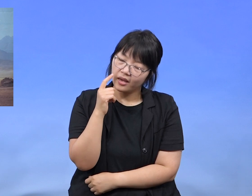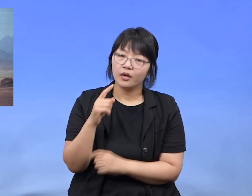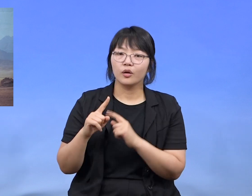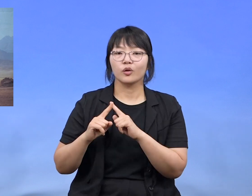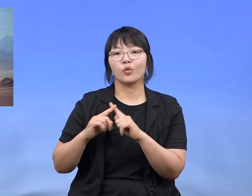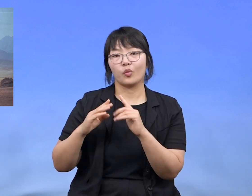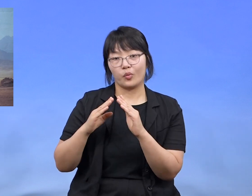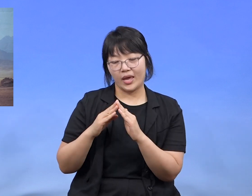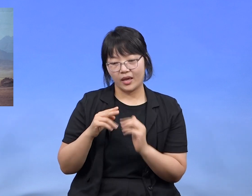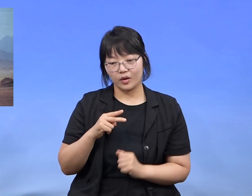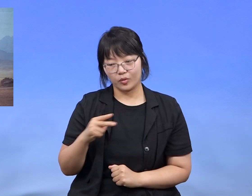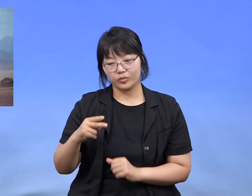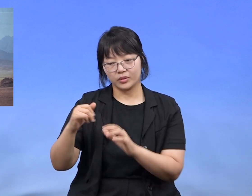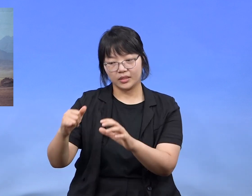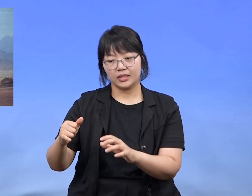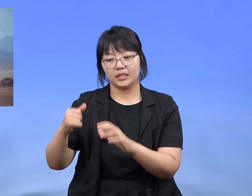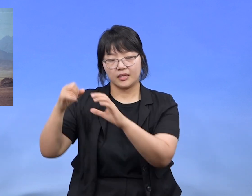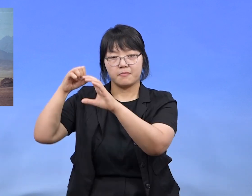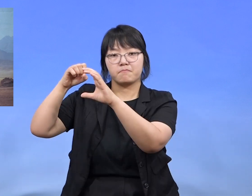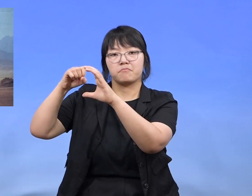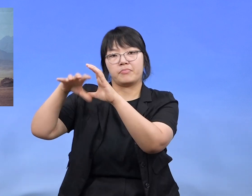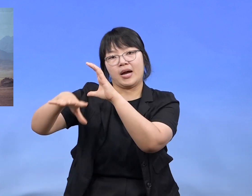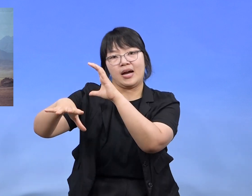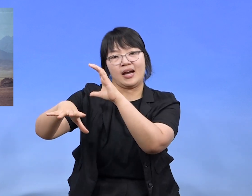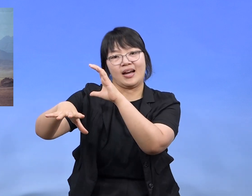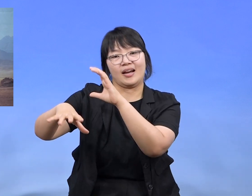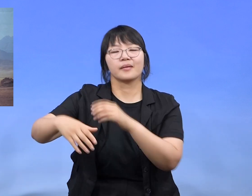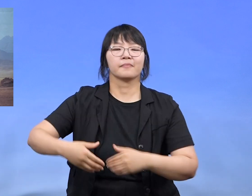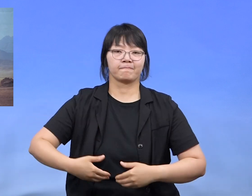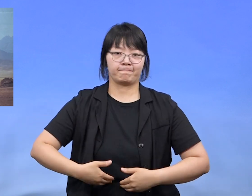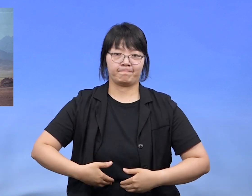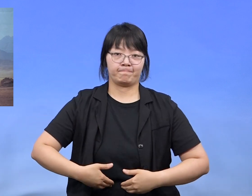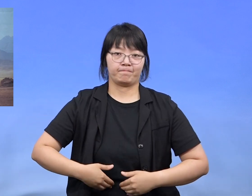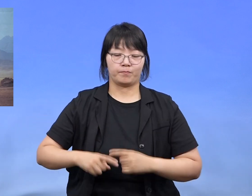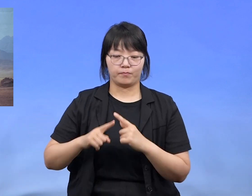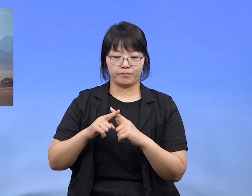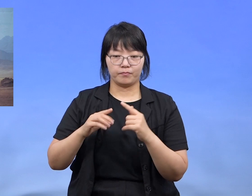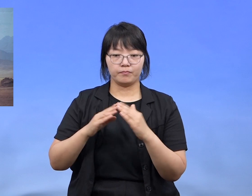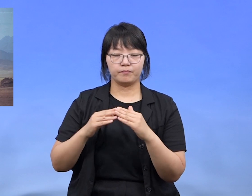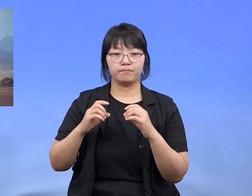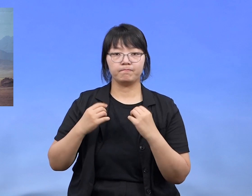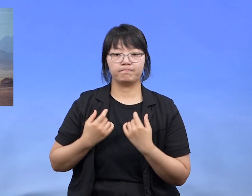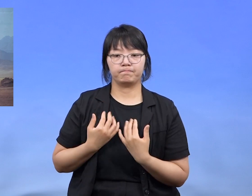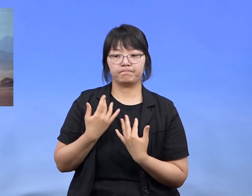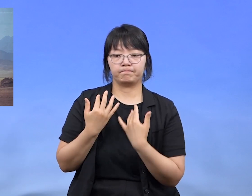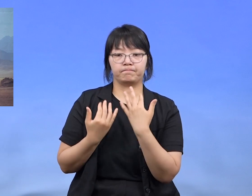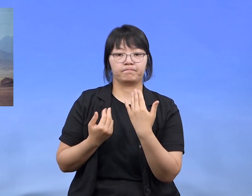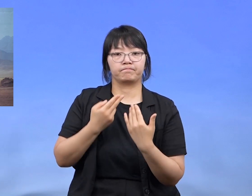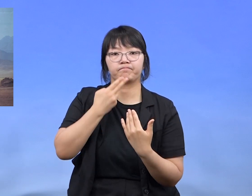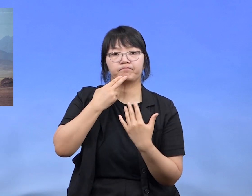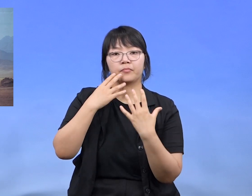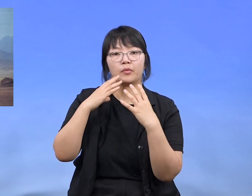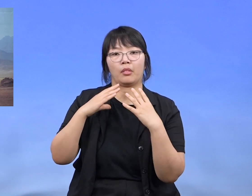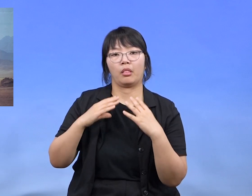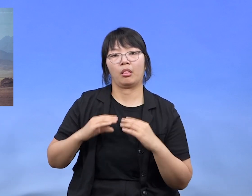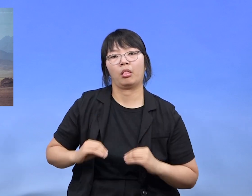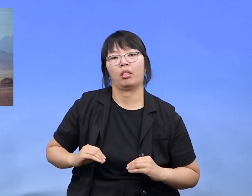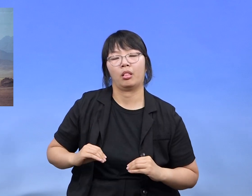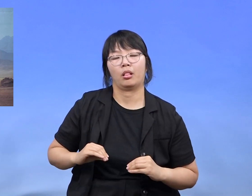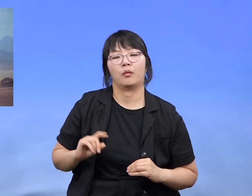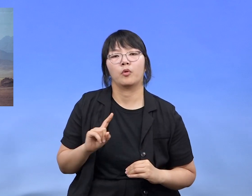밝히는 빛이어야 하기 때문입니다. 만약 교회의 빛이 꺼지면 세상은 어둠에 묻힐 수밖에